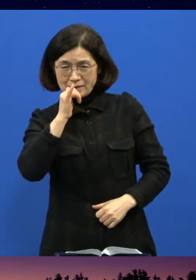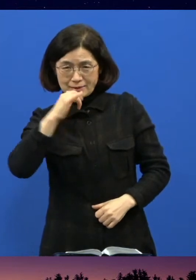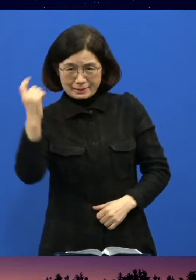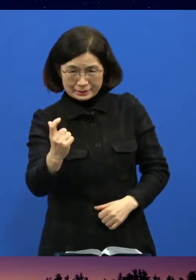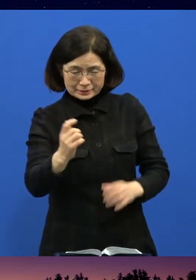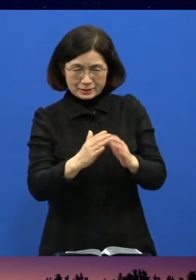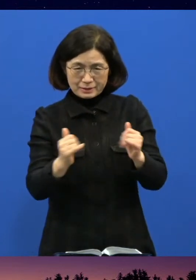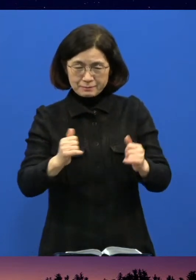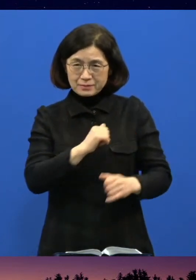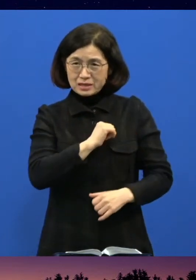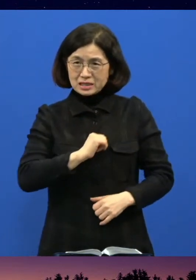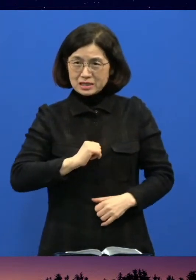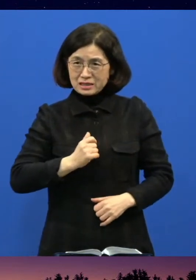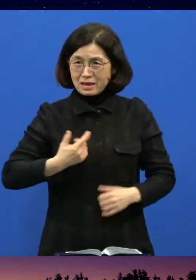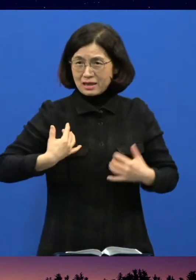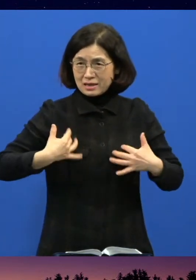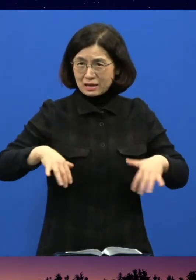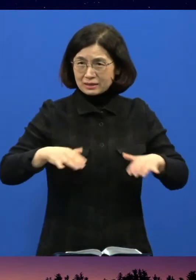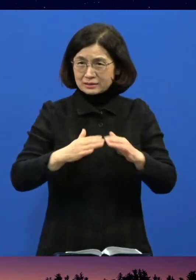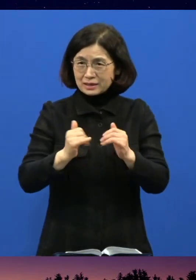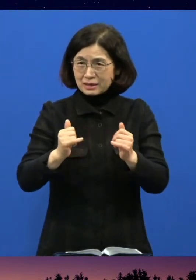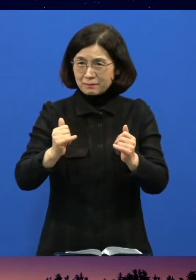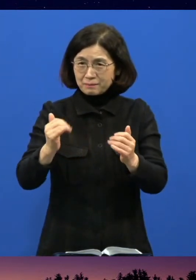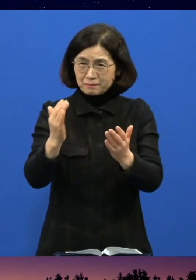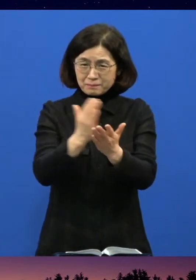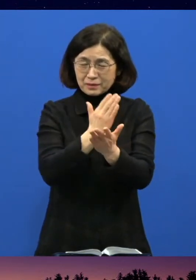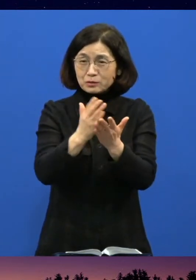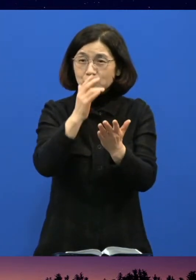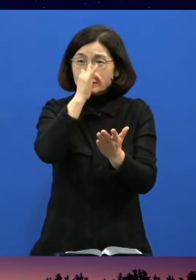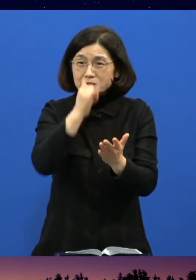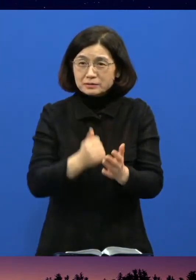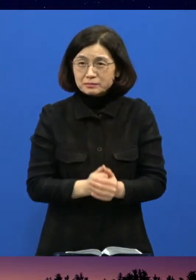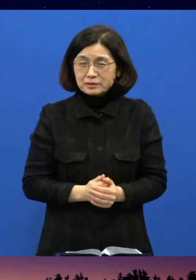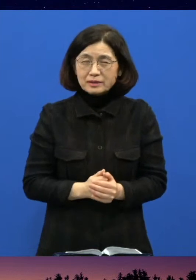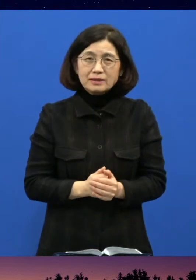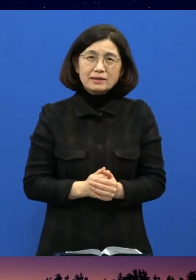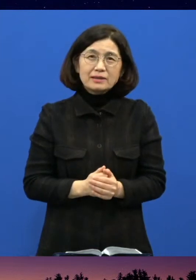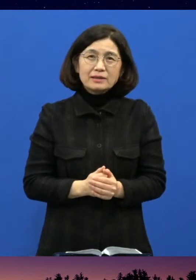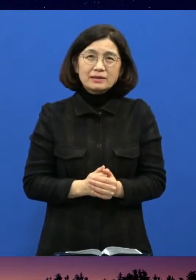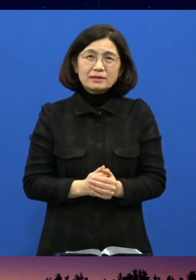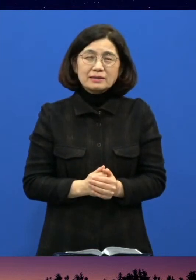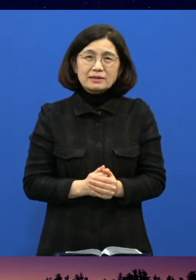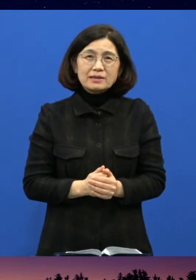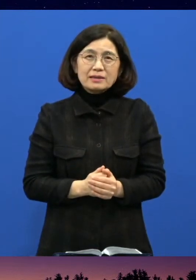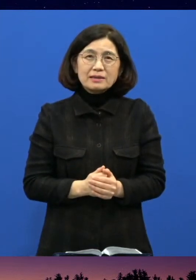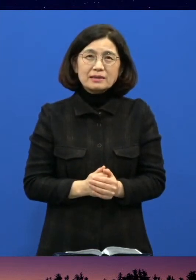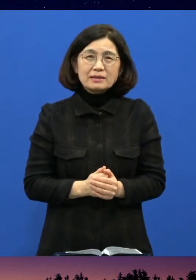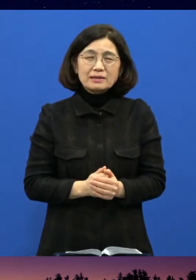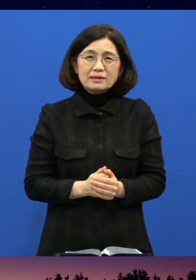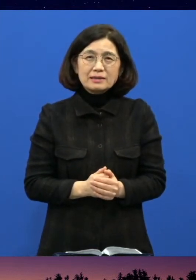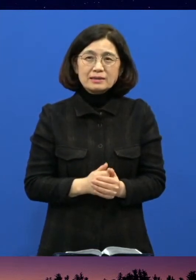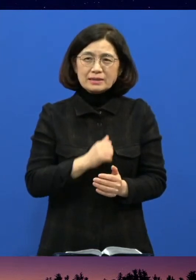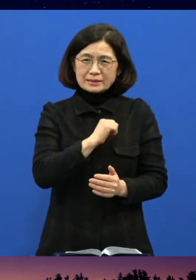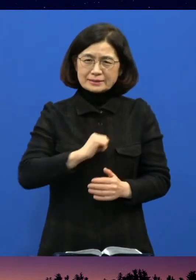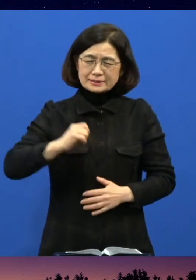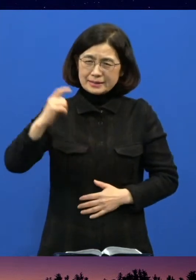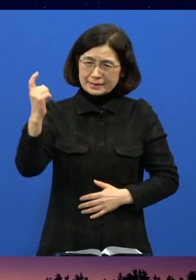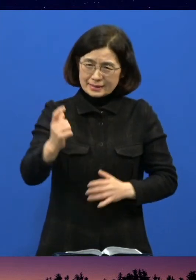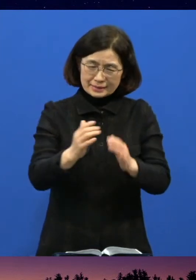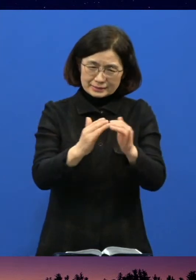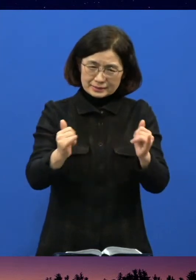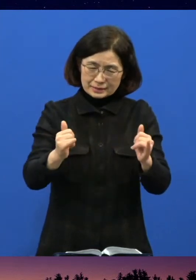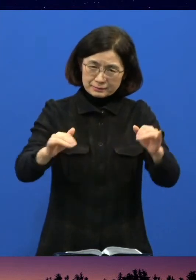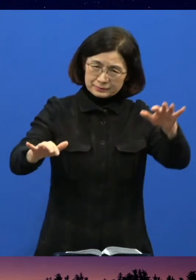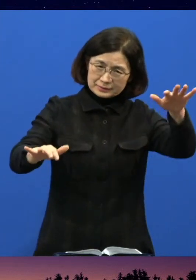있고, 인내력이 강한 사람도 있어요. 의지력이 있는 사람들 있잖아요. 의지가 좀 약한 사람이 있어요. 그 사람마다